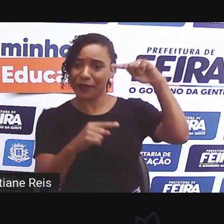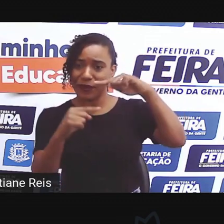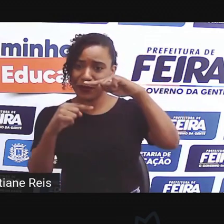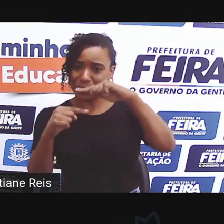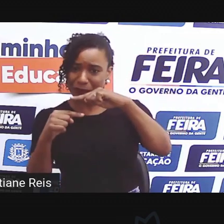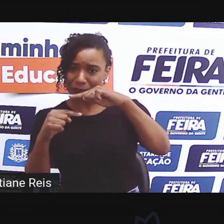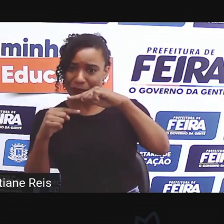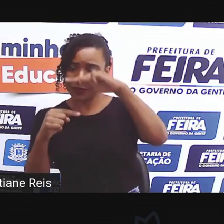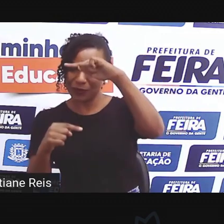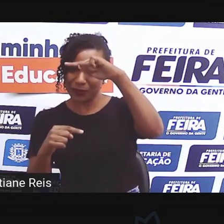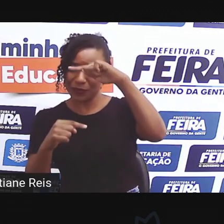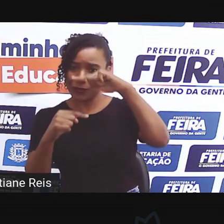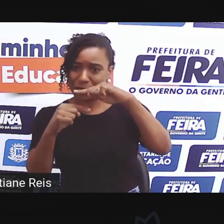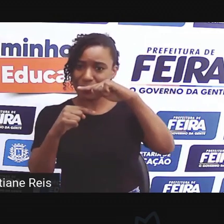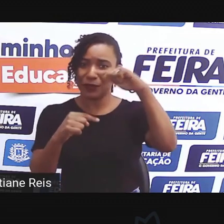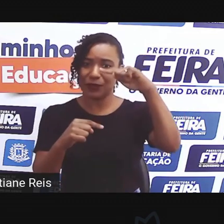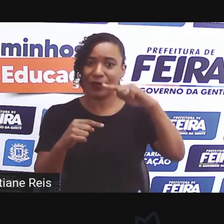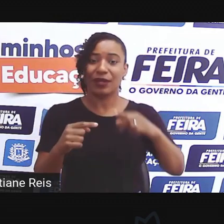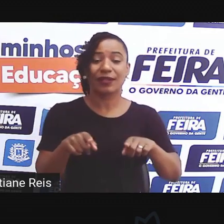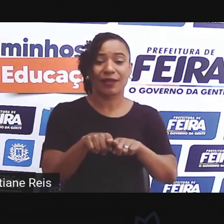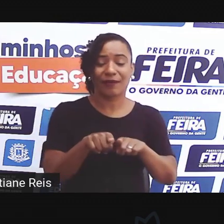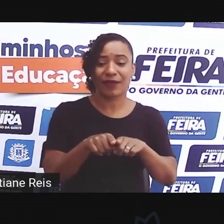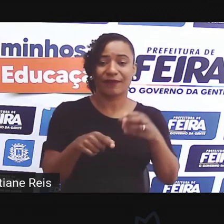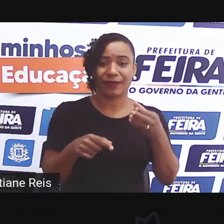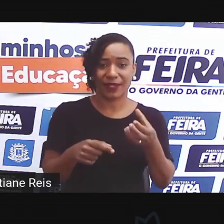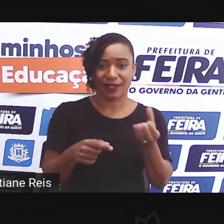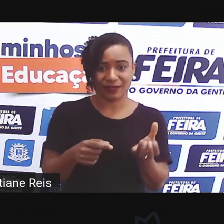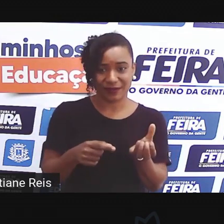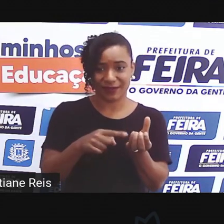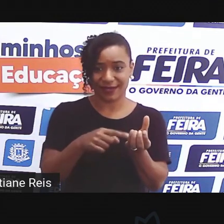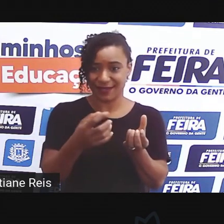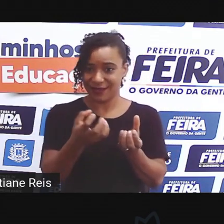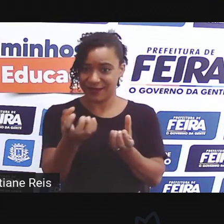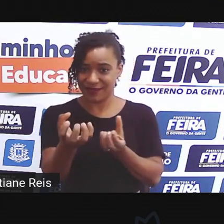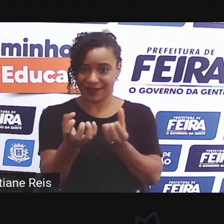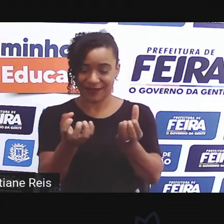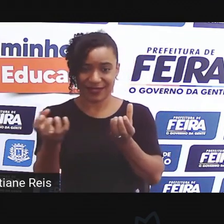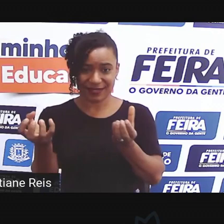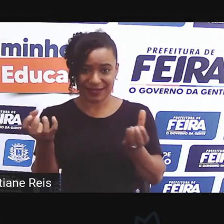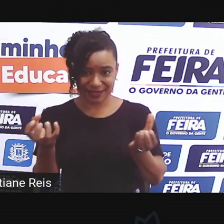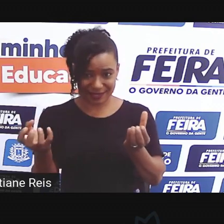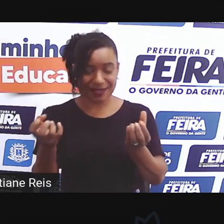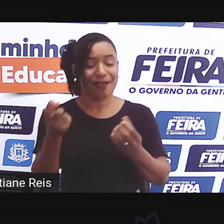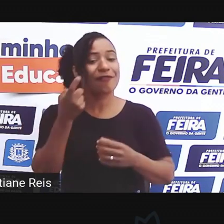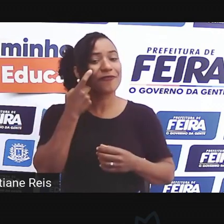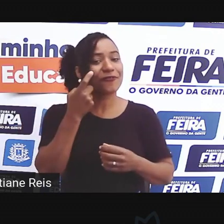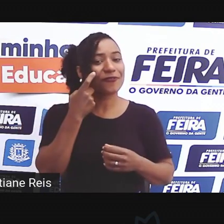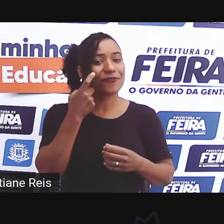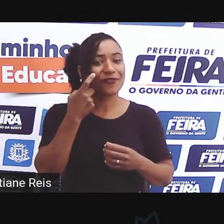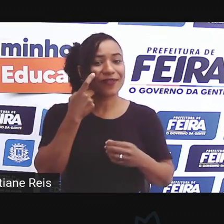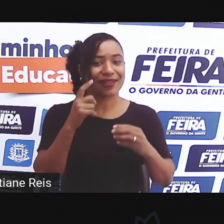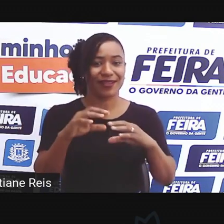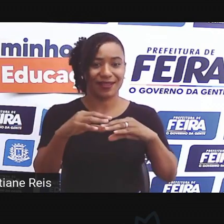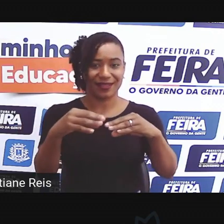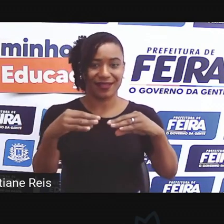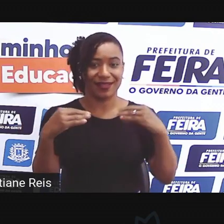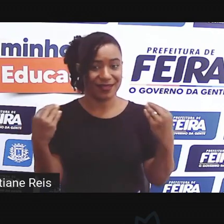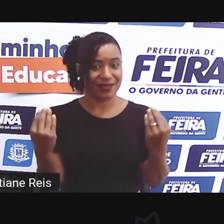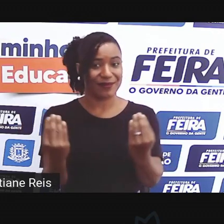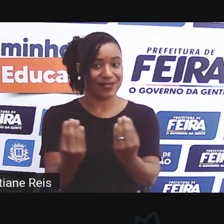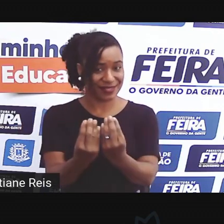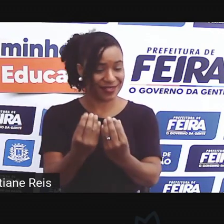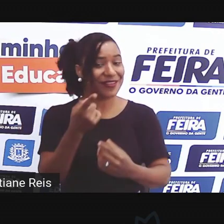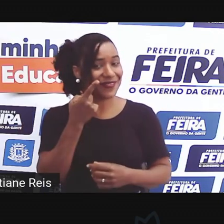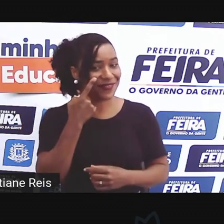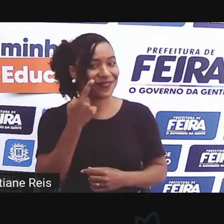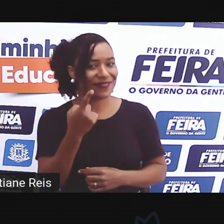água e o tamanho das vasilhas. Se derramar, não tem problema. Eu vou testar aqui dentro da bacia.